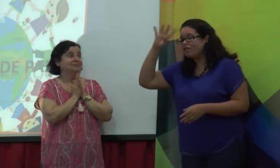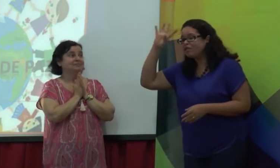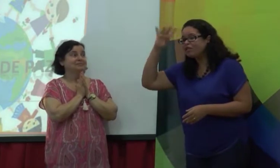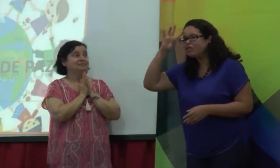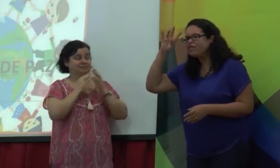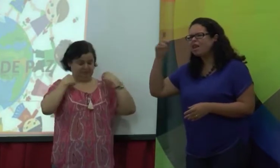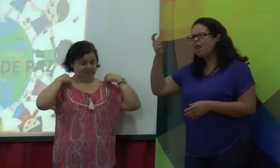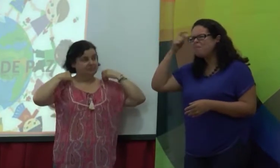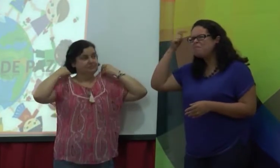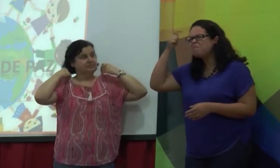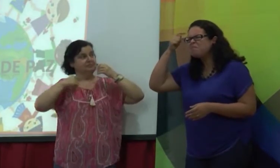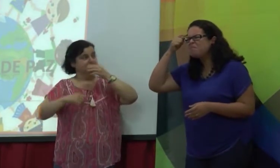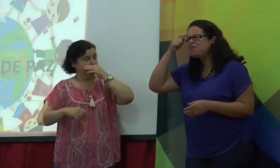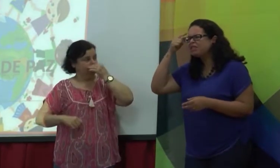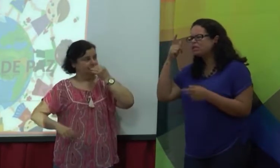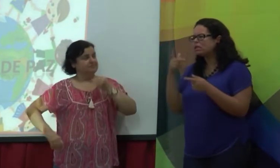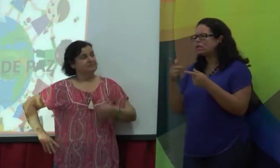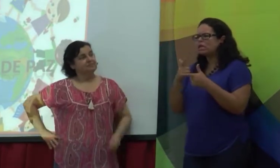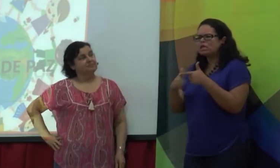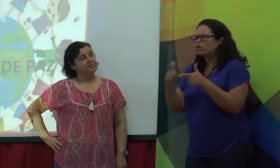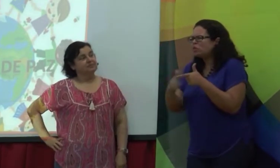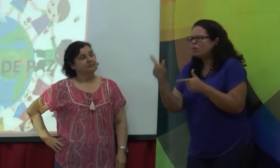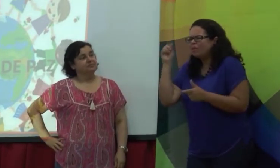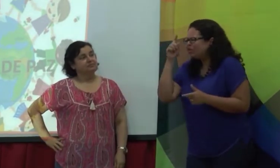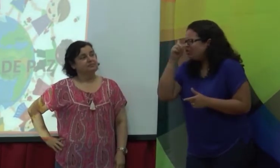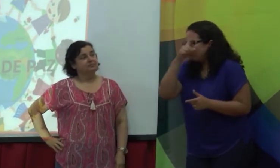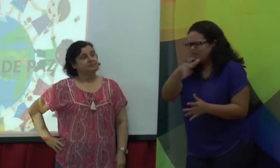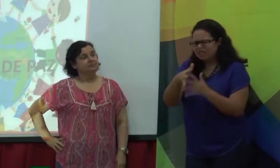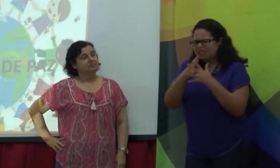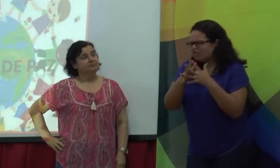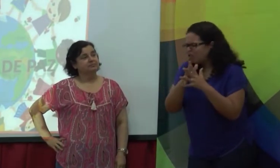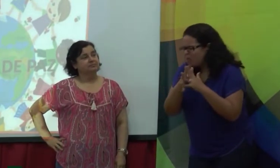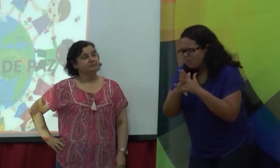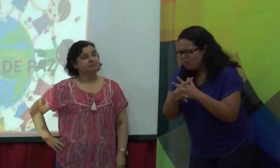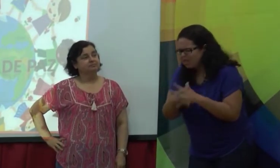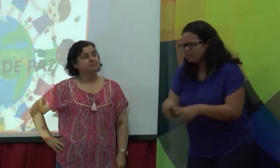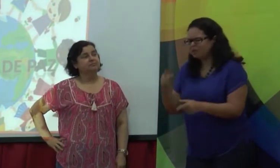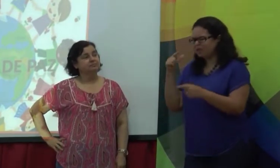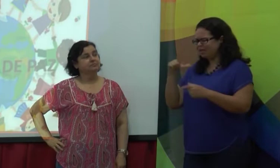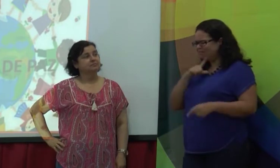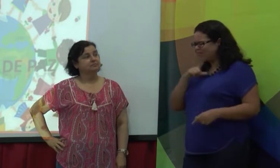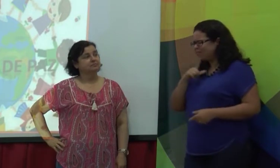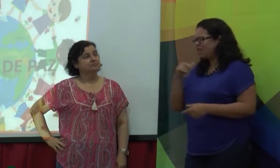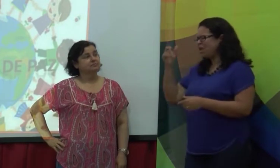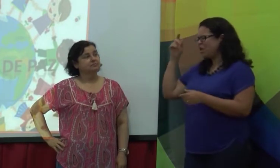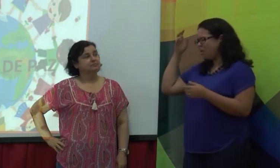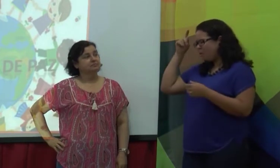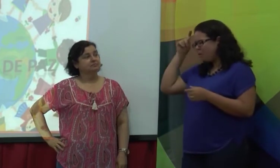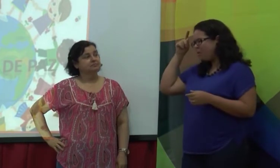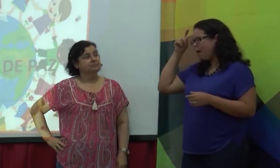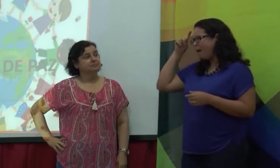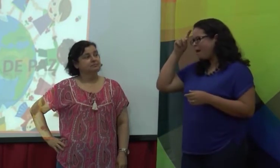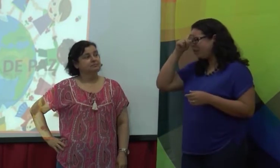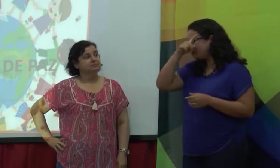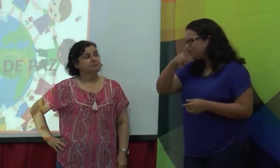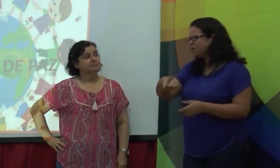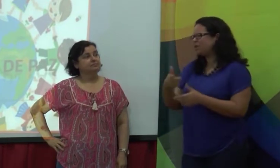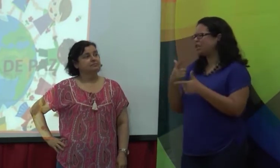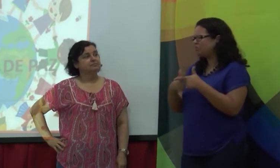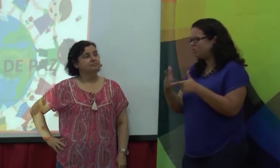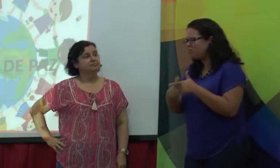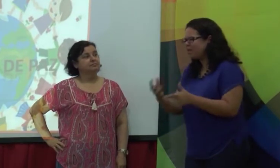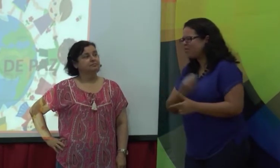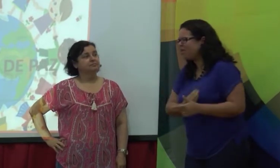quê? A filosofia é um pensamento confuso, difícil, complexo,